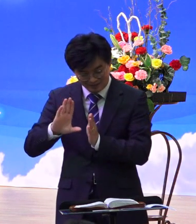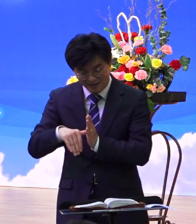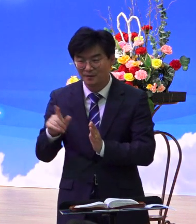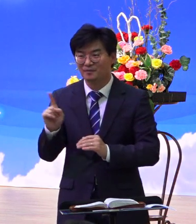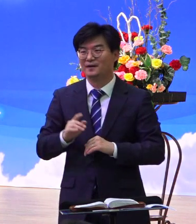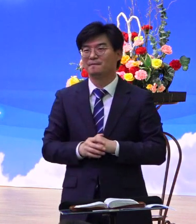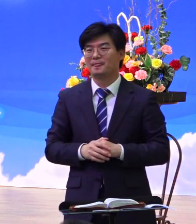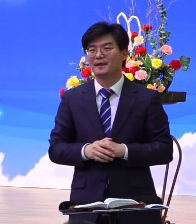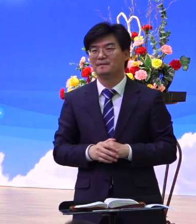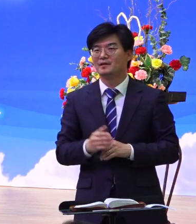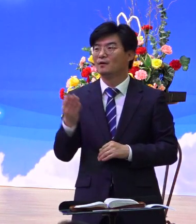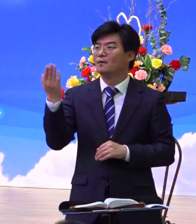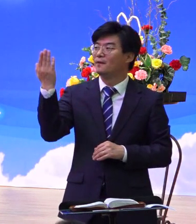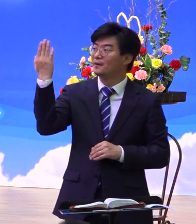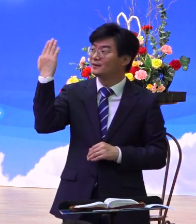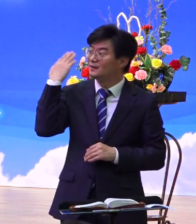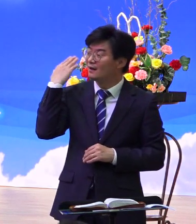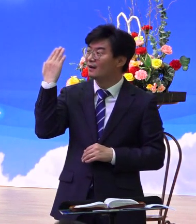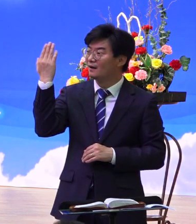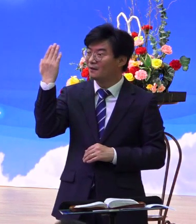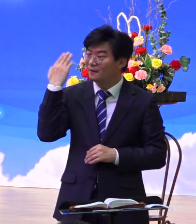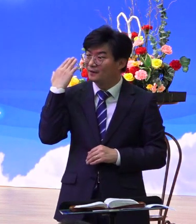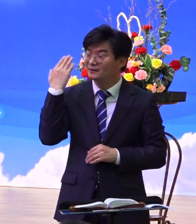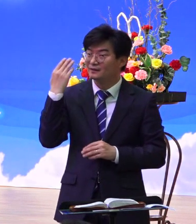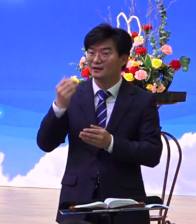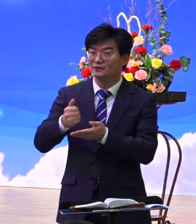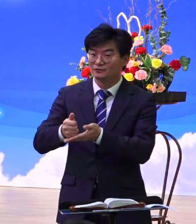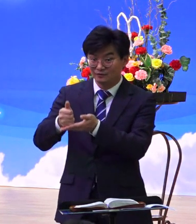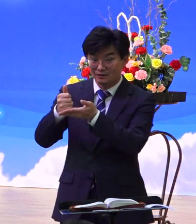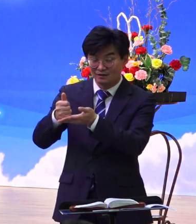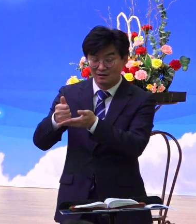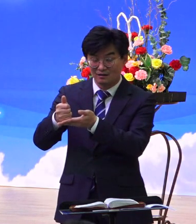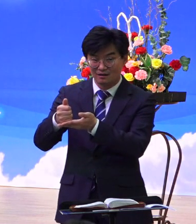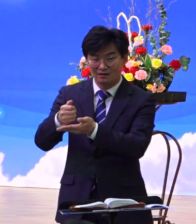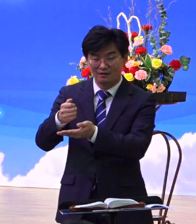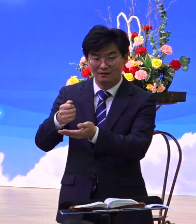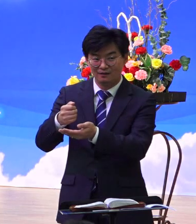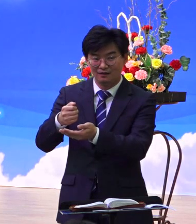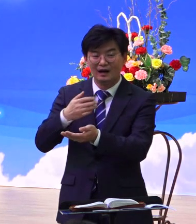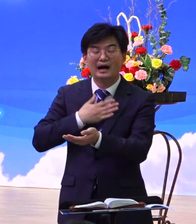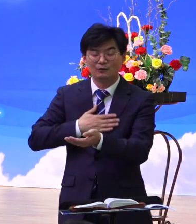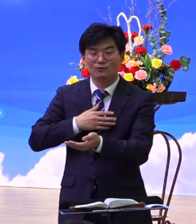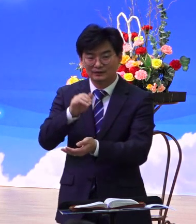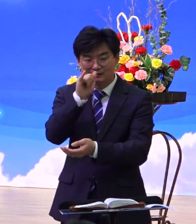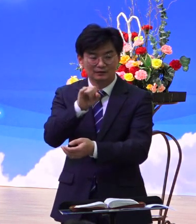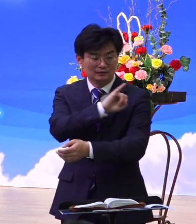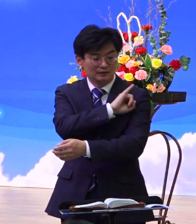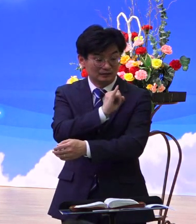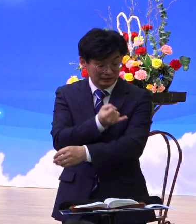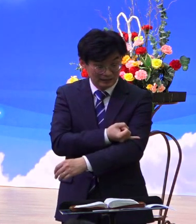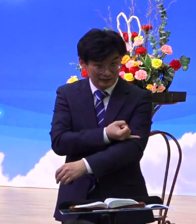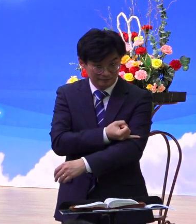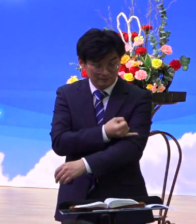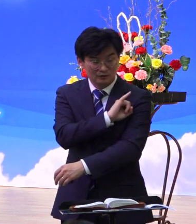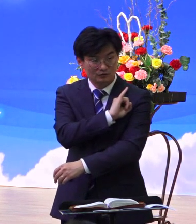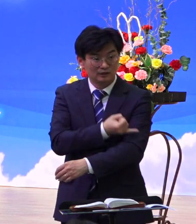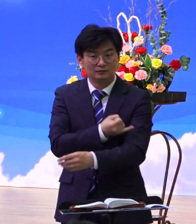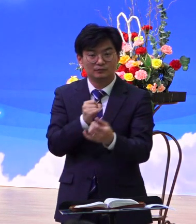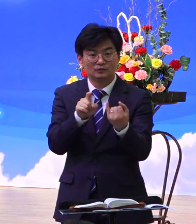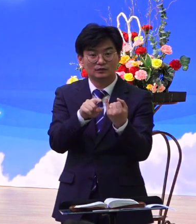오래전에 섬겼던 교회의 권사님인데 그 권사님의 아들 목사님은